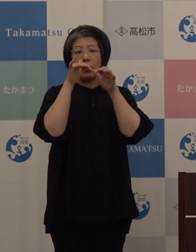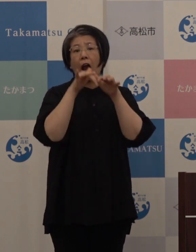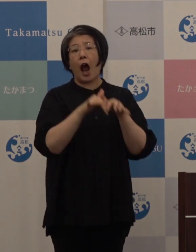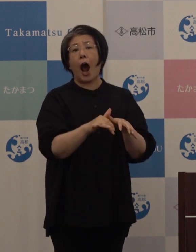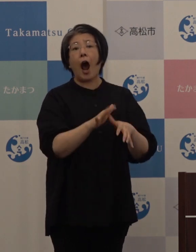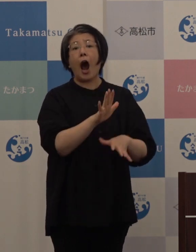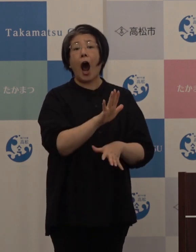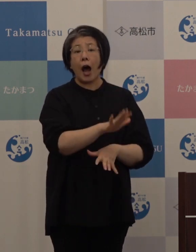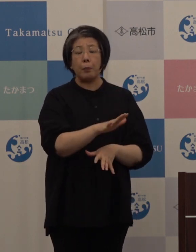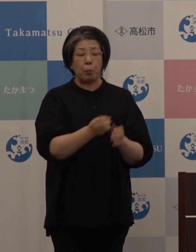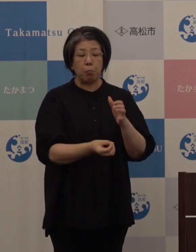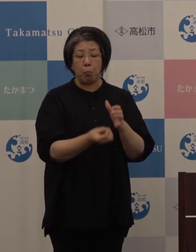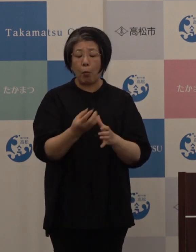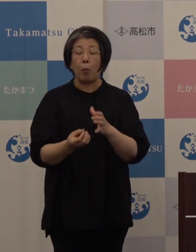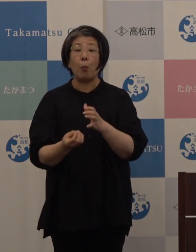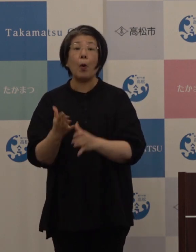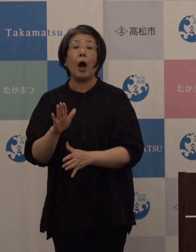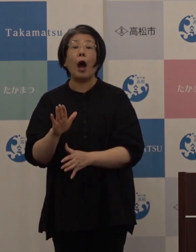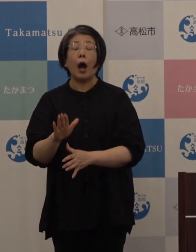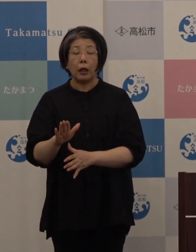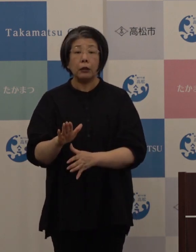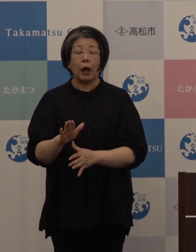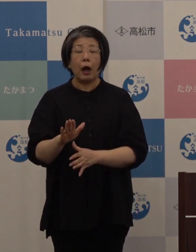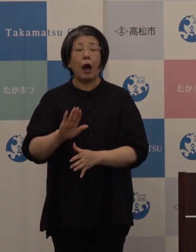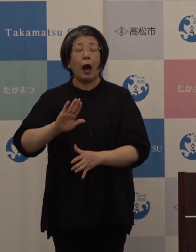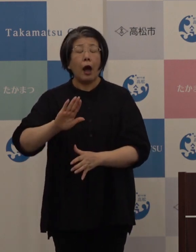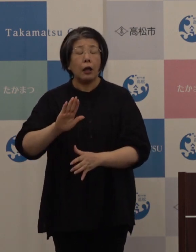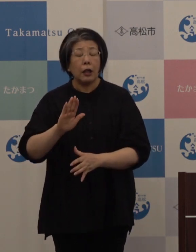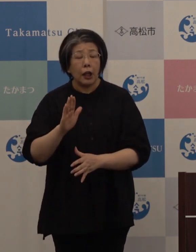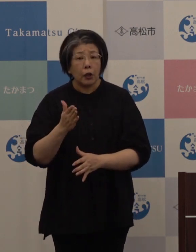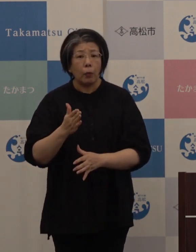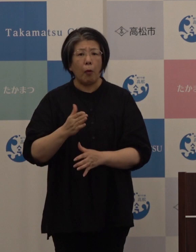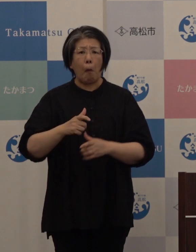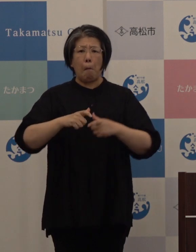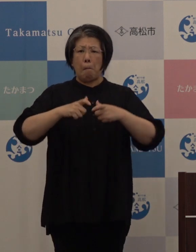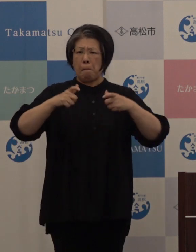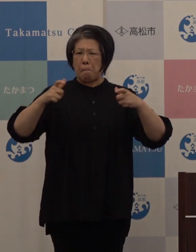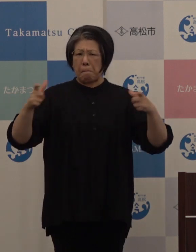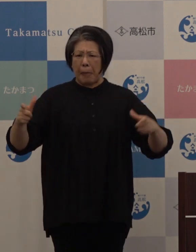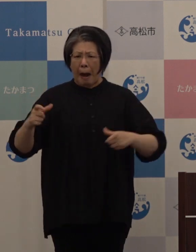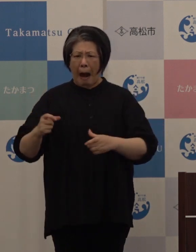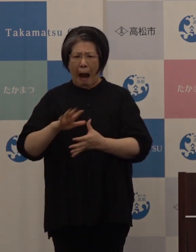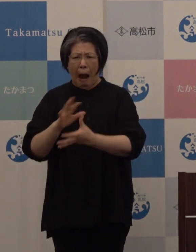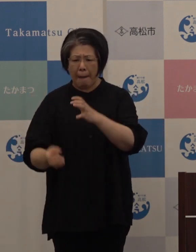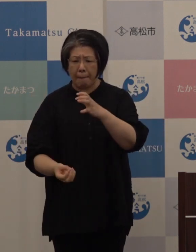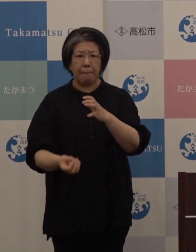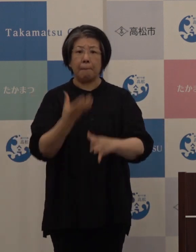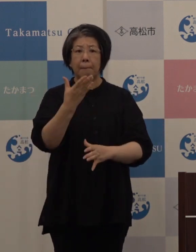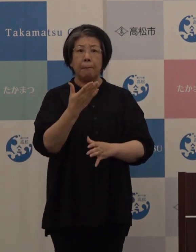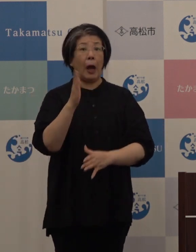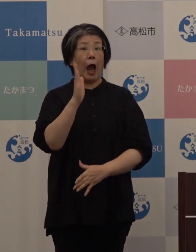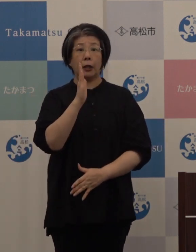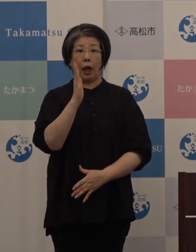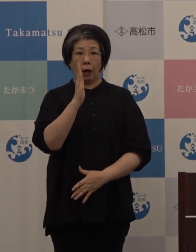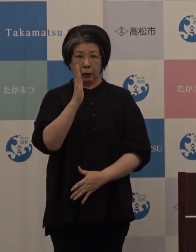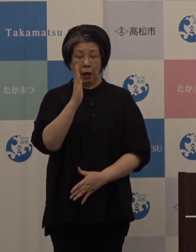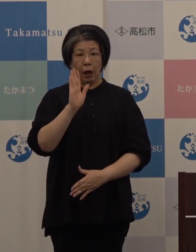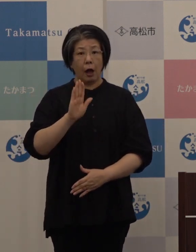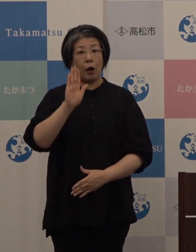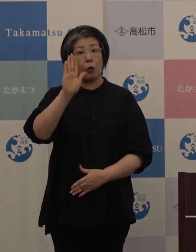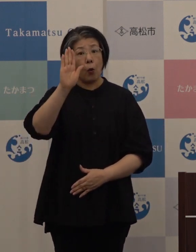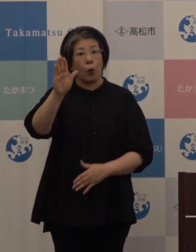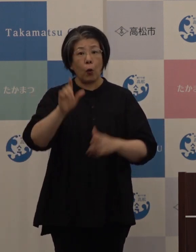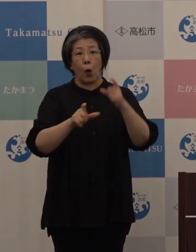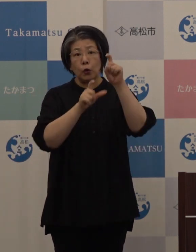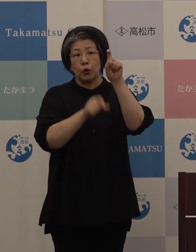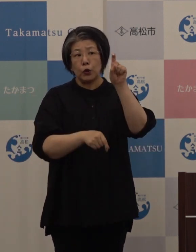が発生したりするなどございましたけれども、結果的に大きな被害はございませんでした。今後とも10